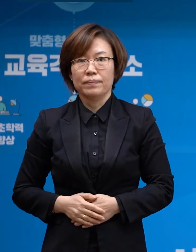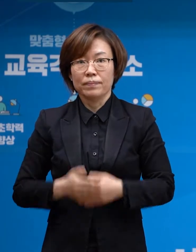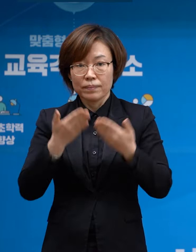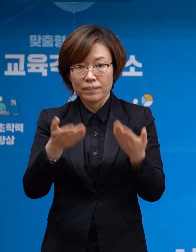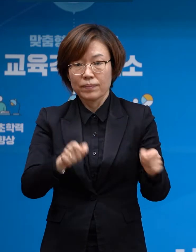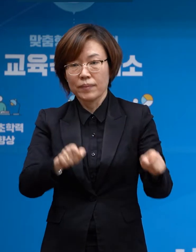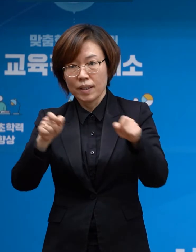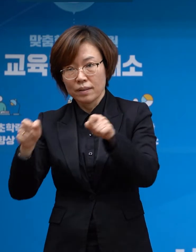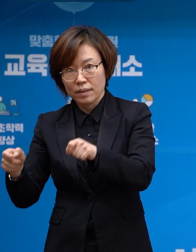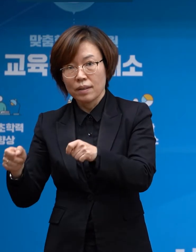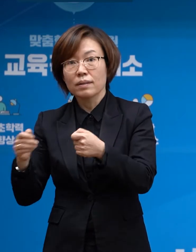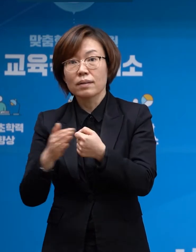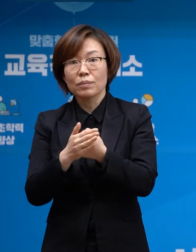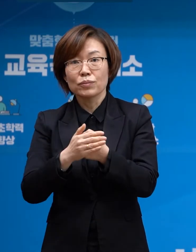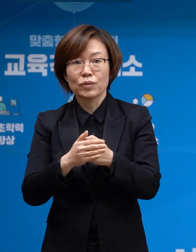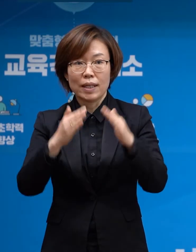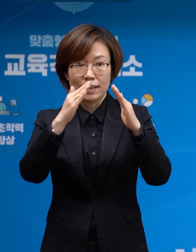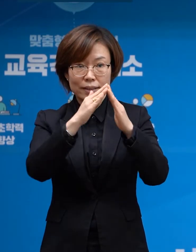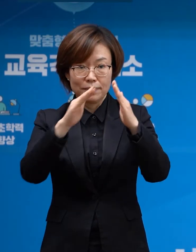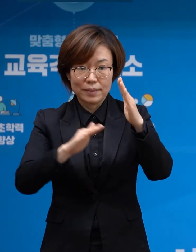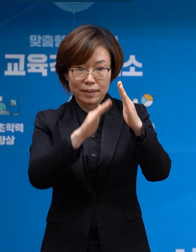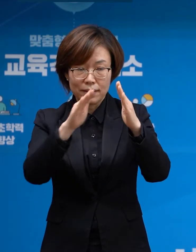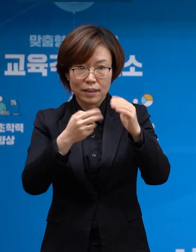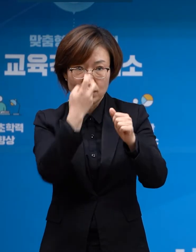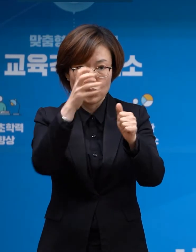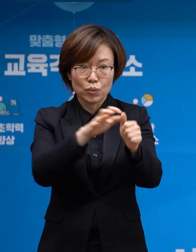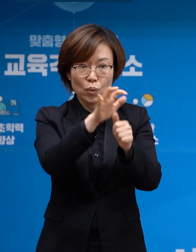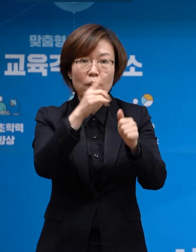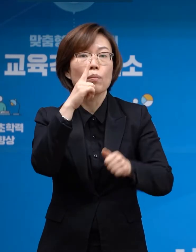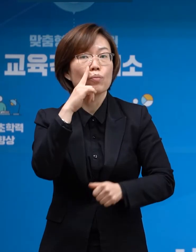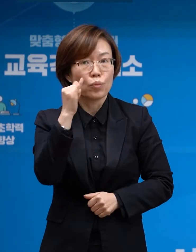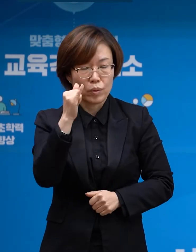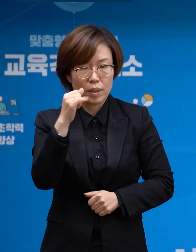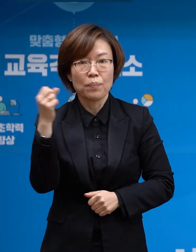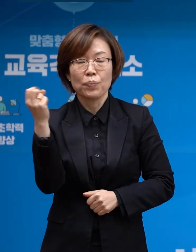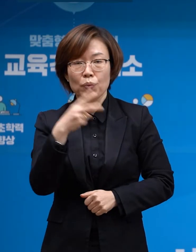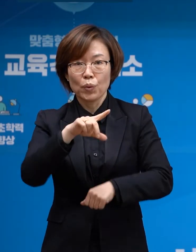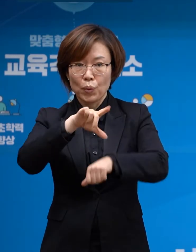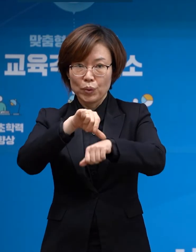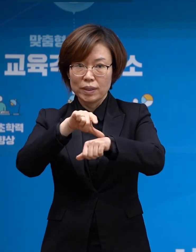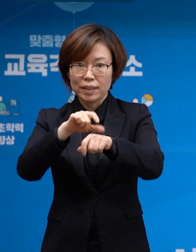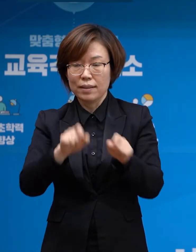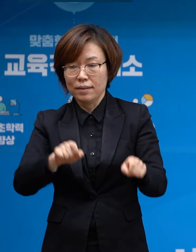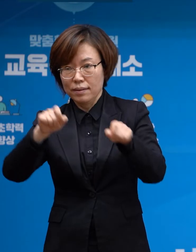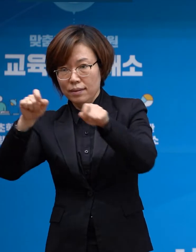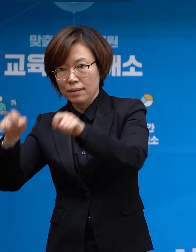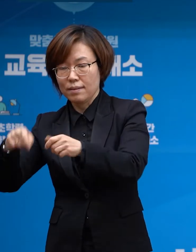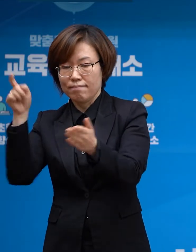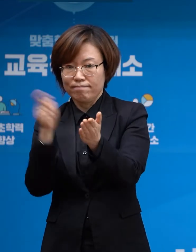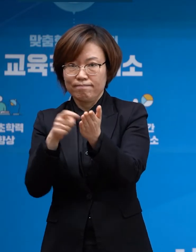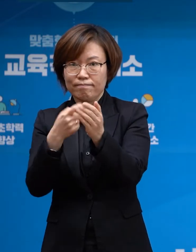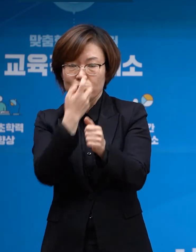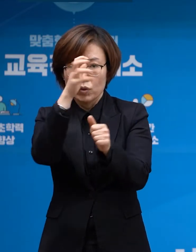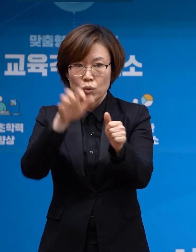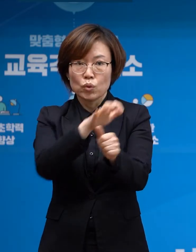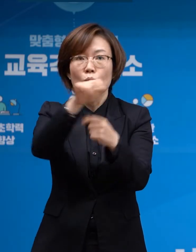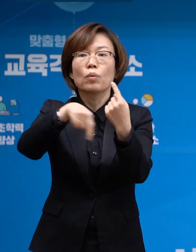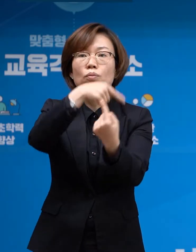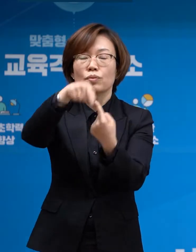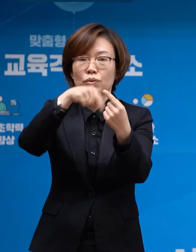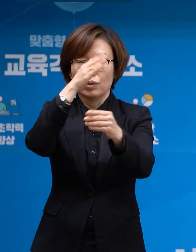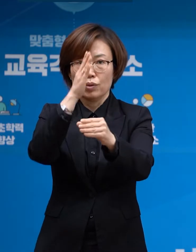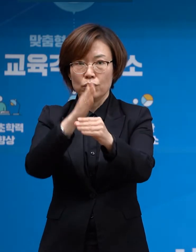휴업 연장으로 가정 돌봄을 하고 계신 학부모님들과 시간을 연장하여 긴급 돌봄을 운영하고